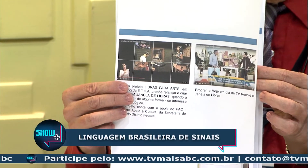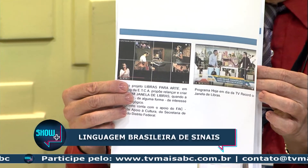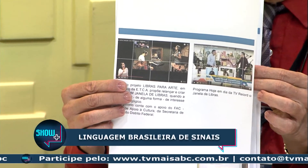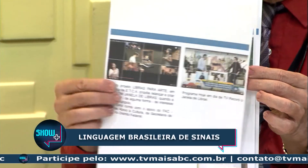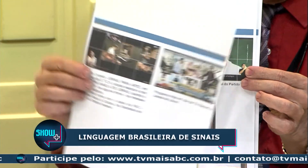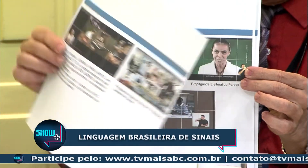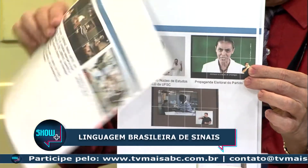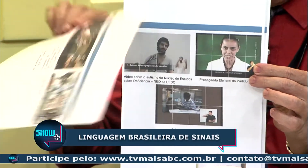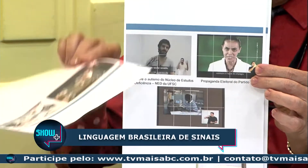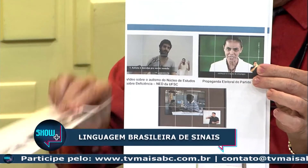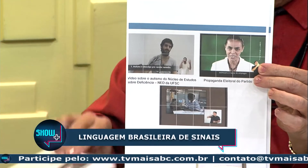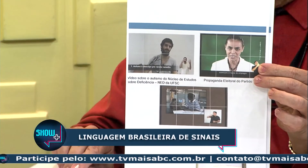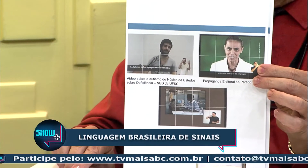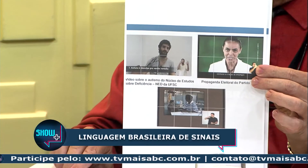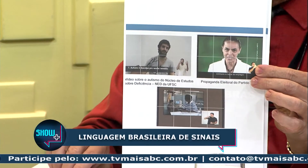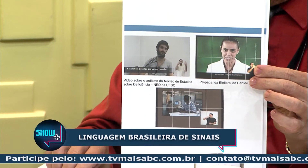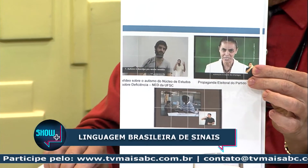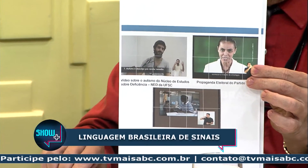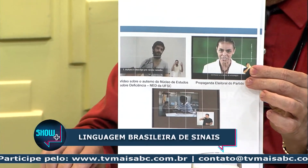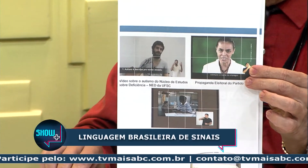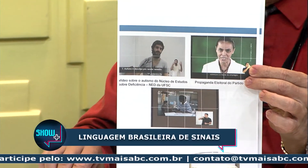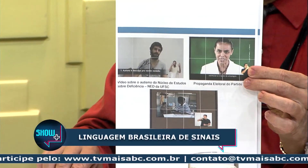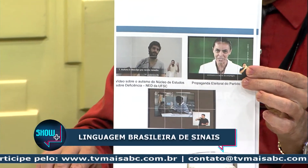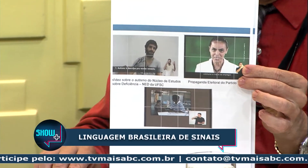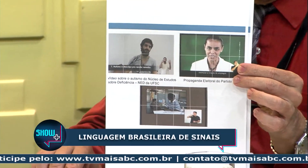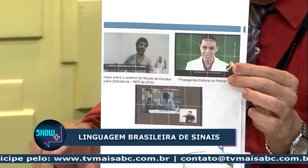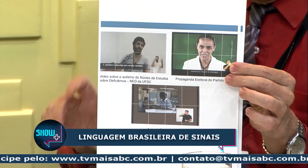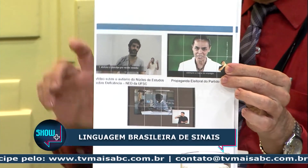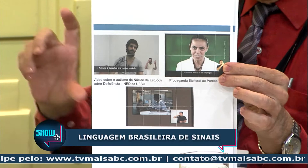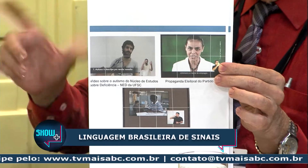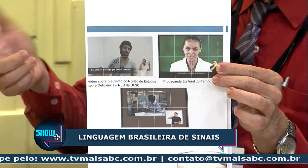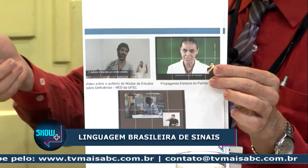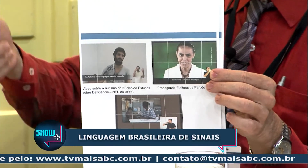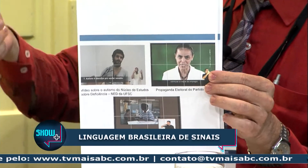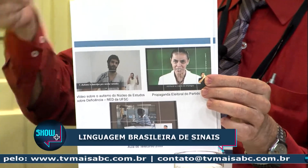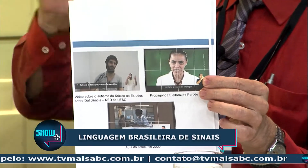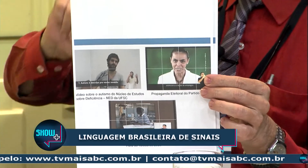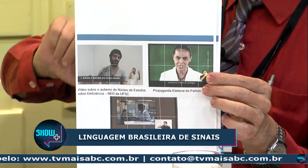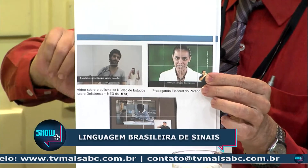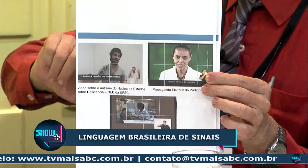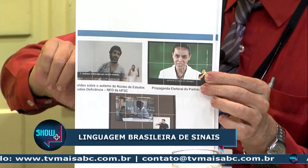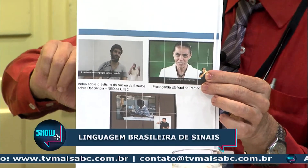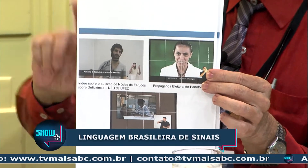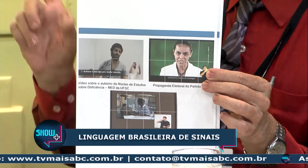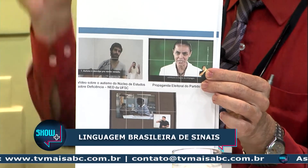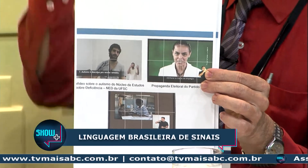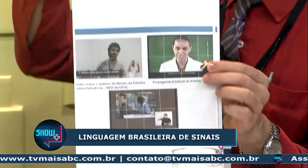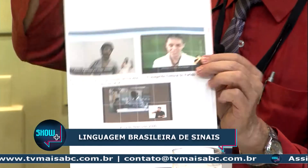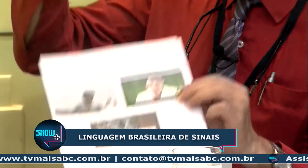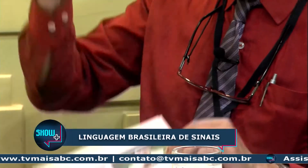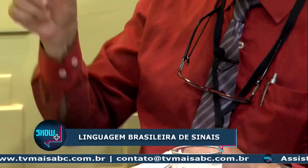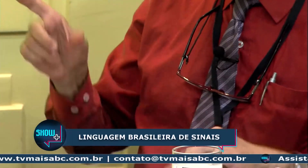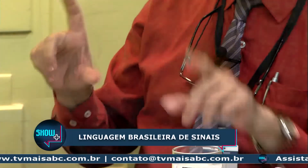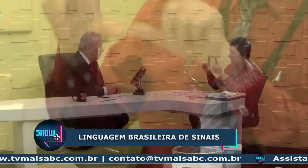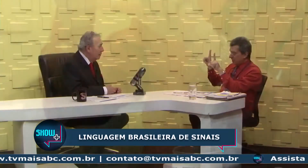o que seria o modo antigo comandante que antigamente tinha tinha lei de libras que é preciso ter uma janela